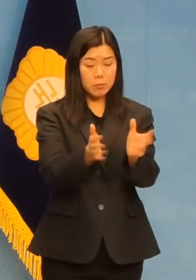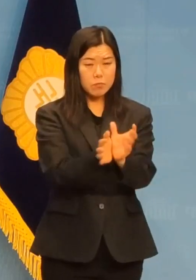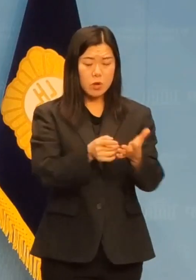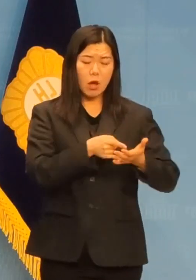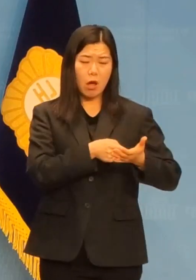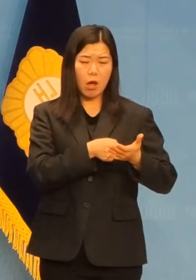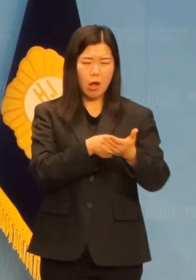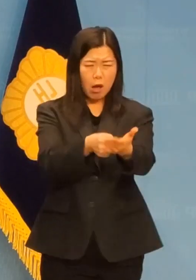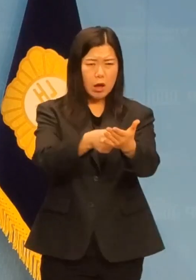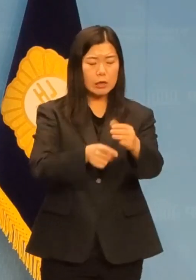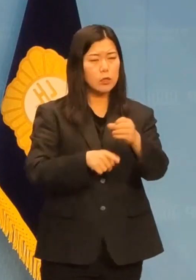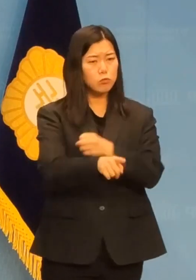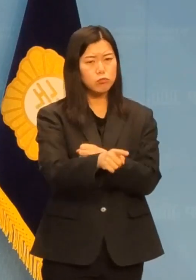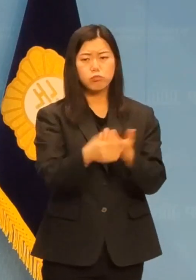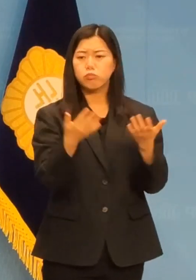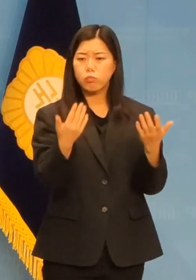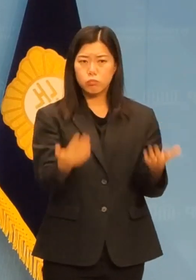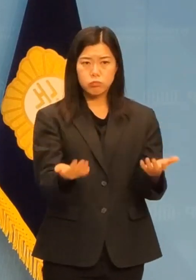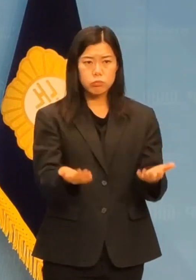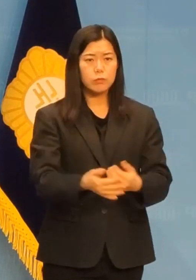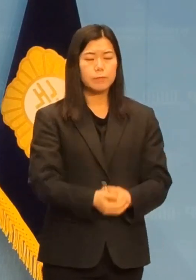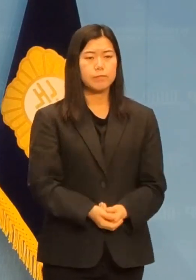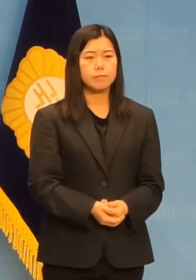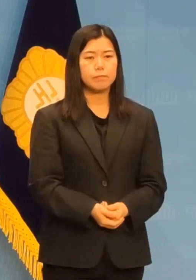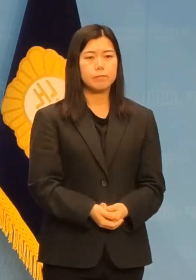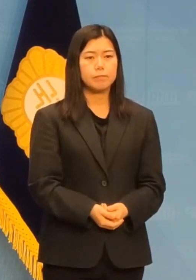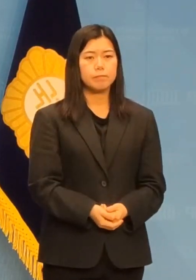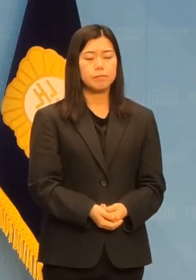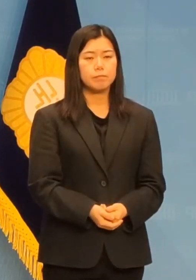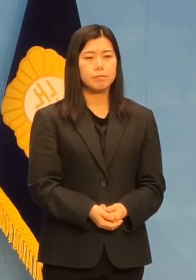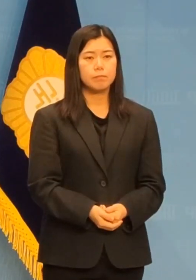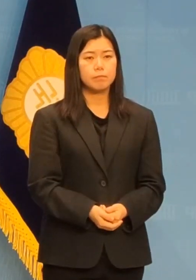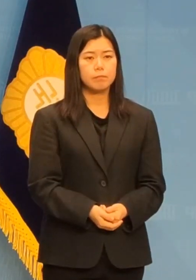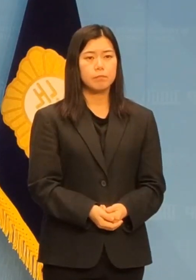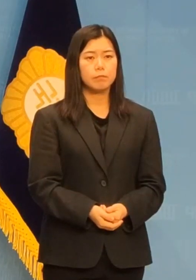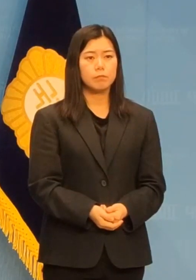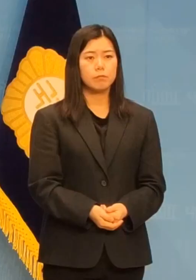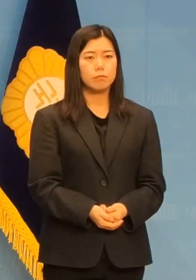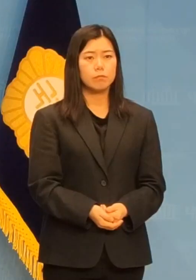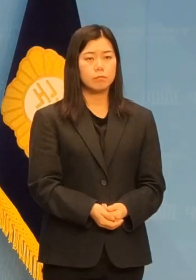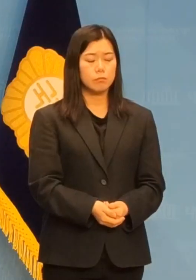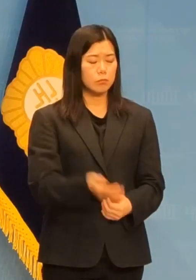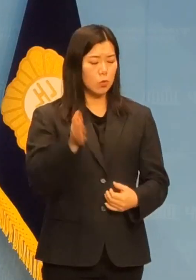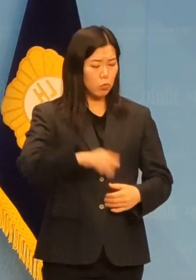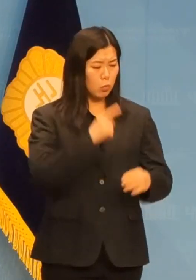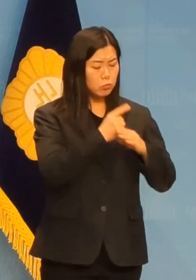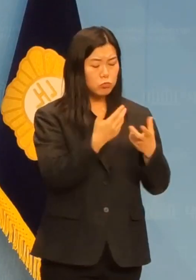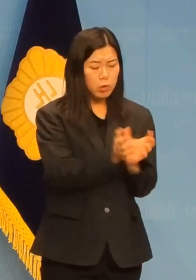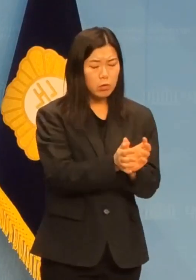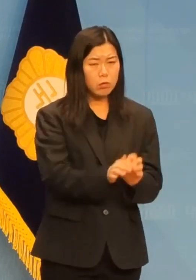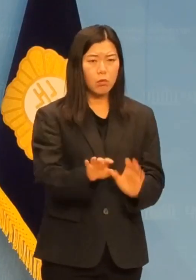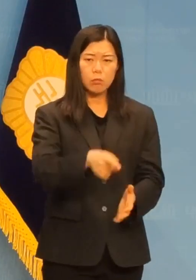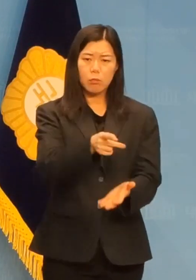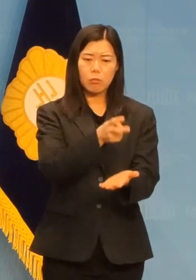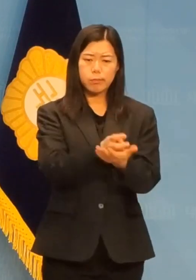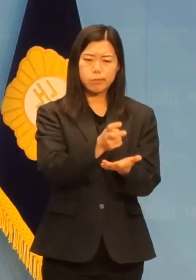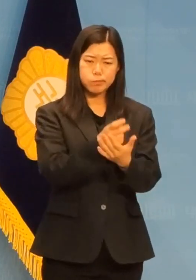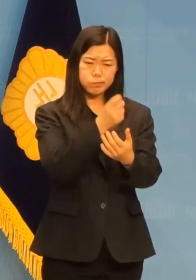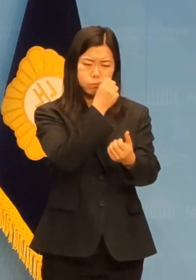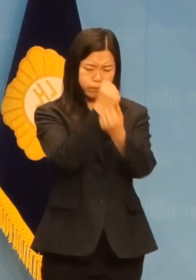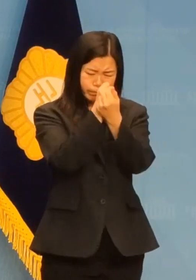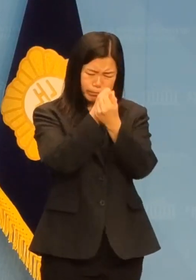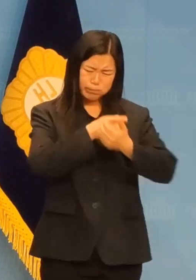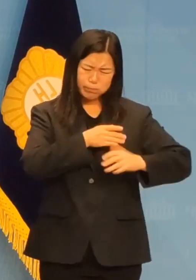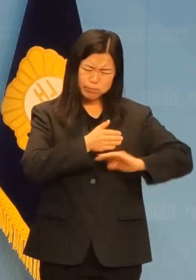밀어붙일 이유도 명분도 존재하지 않습니다. 그럼에도 민주당이 위헌 법안 강행을